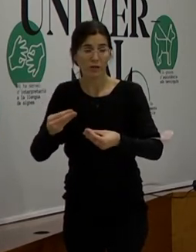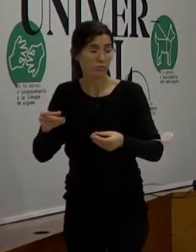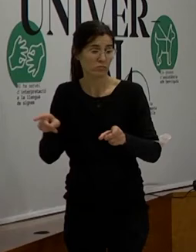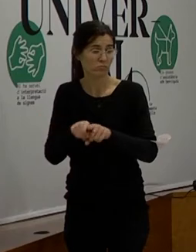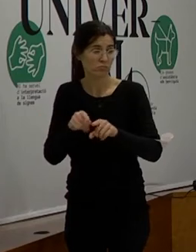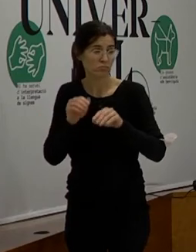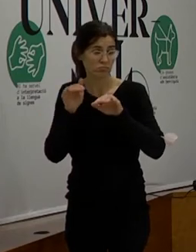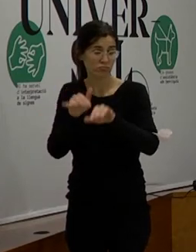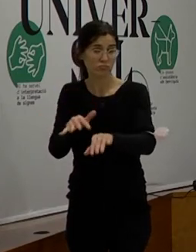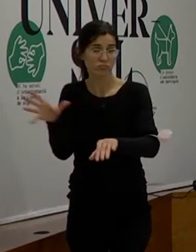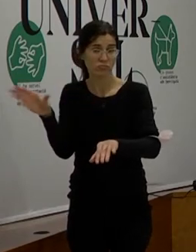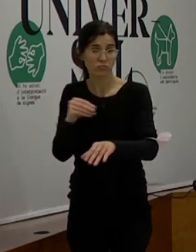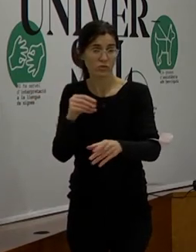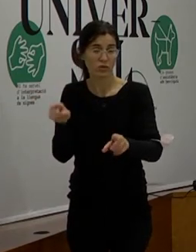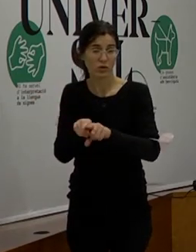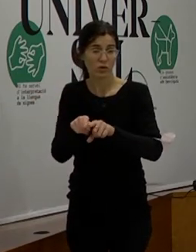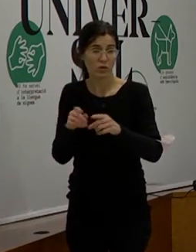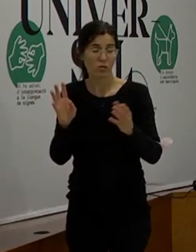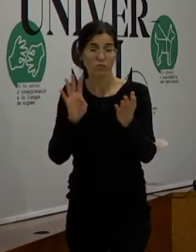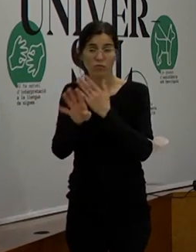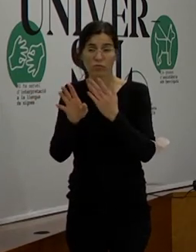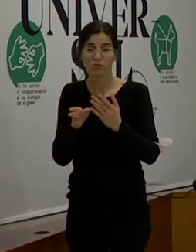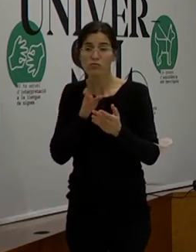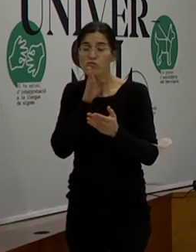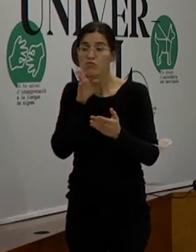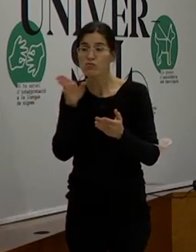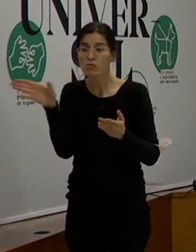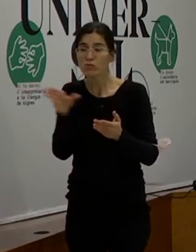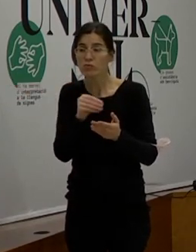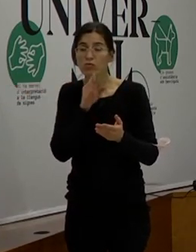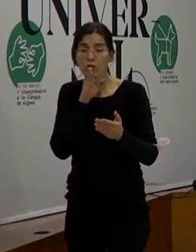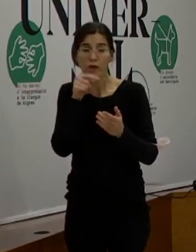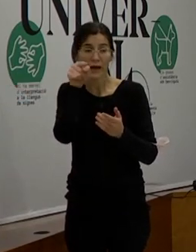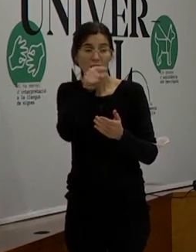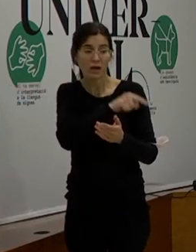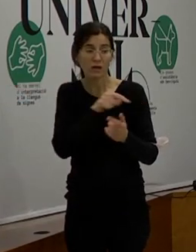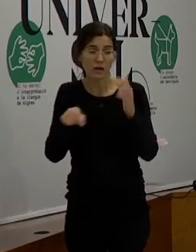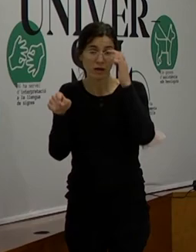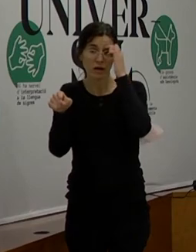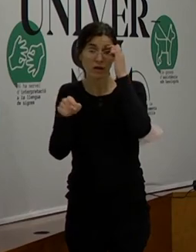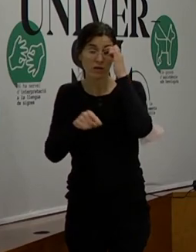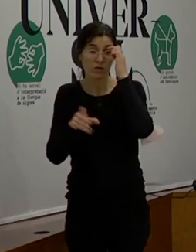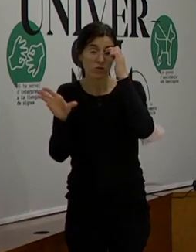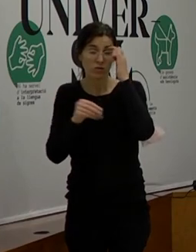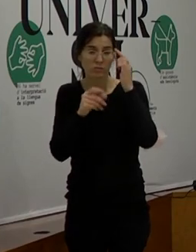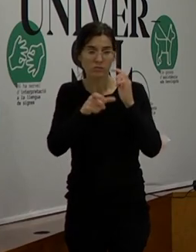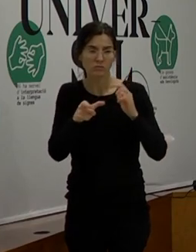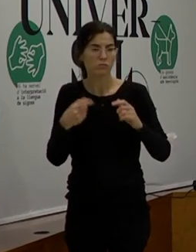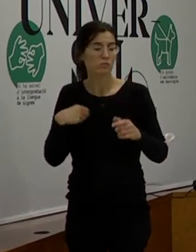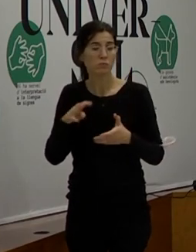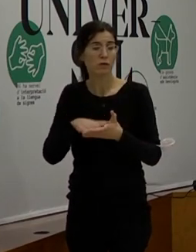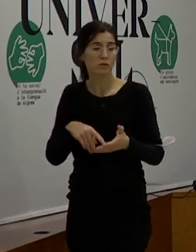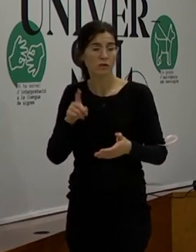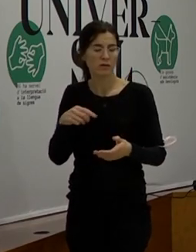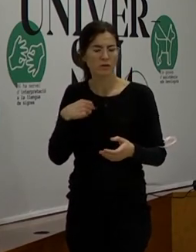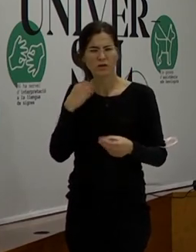tothom? Igual que aquí a Cardeu, on va tothom? Aquí, aquí, aquí i aquí, no? Doncs a Barcelona igual, o